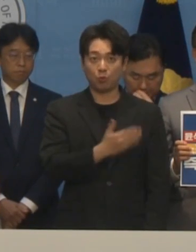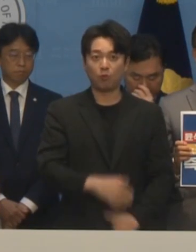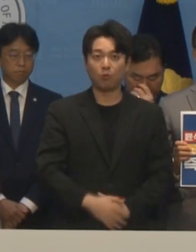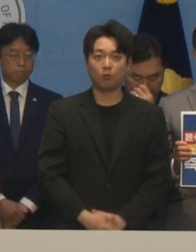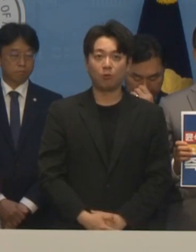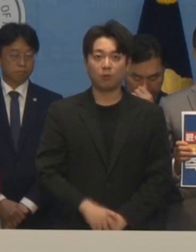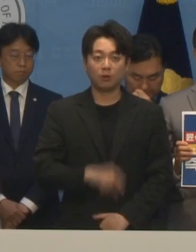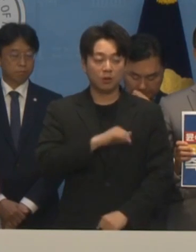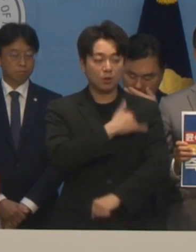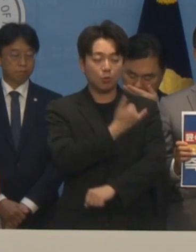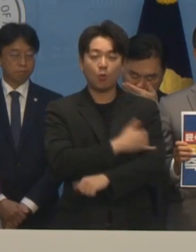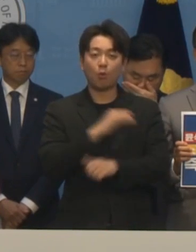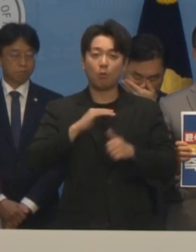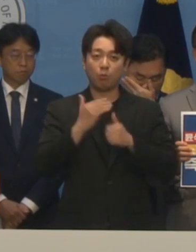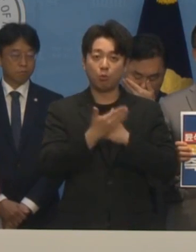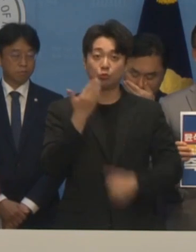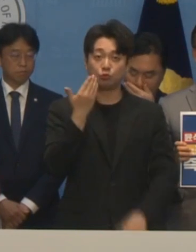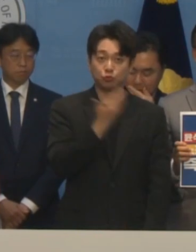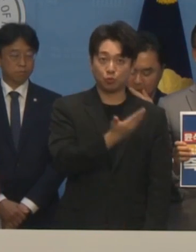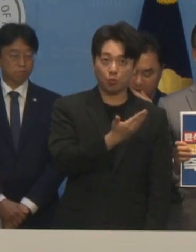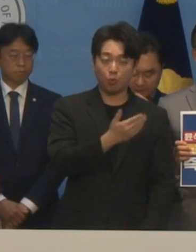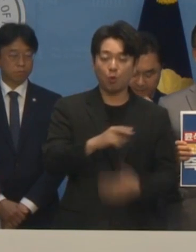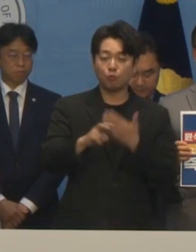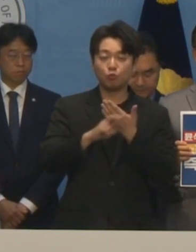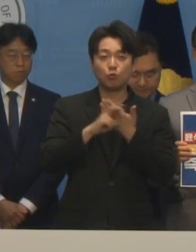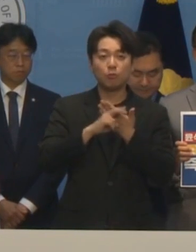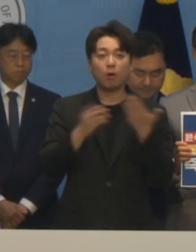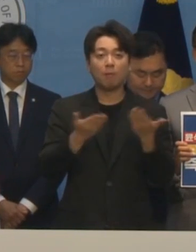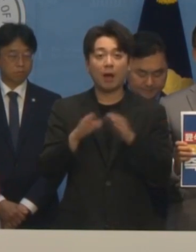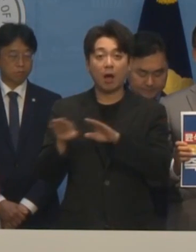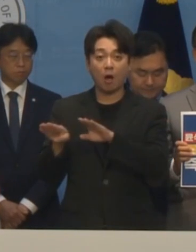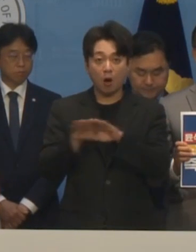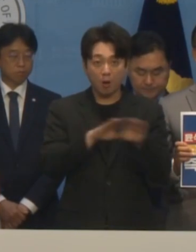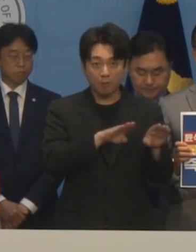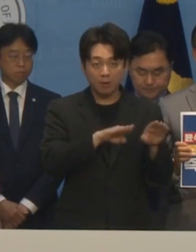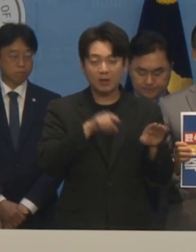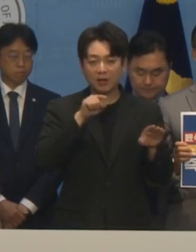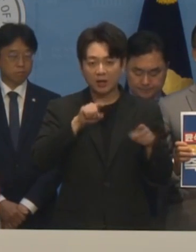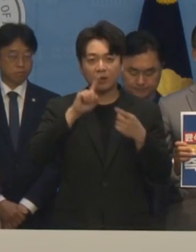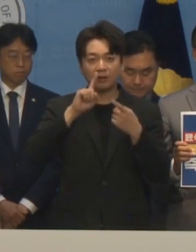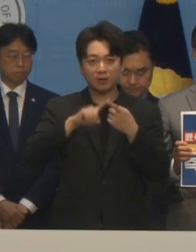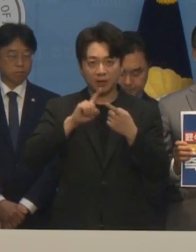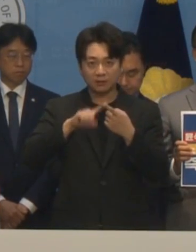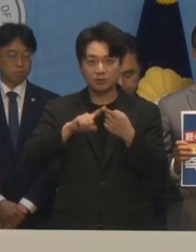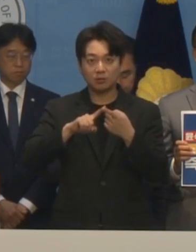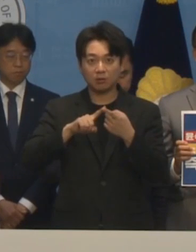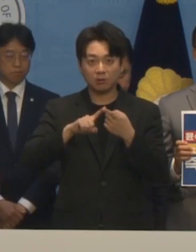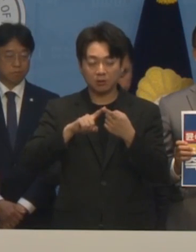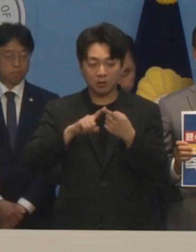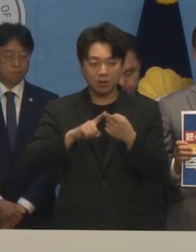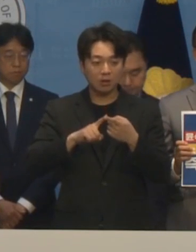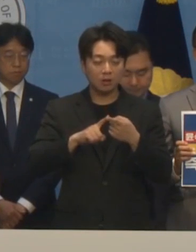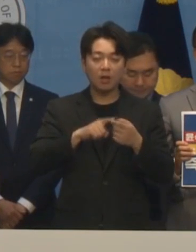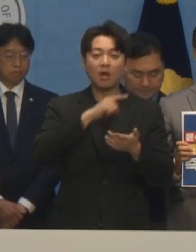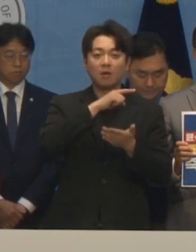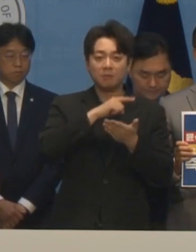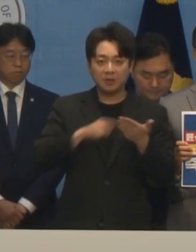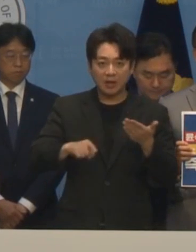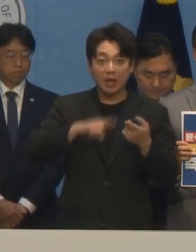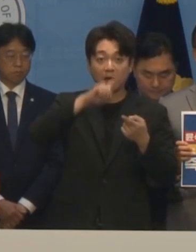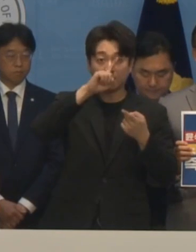재인권을 보장하며 불법 파업에 대한 손해배상을 하더라도 행위한 만큼만 책임지라는